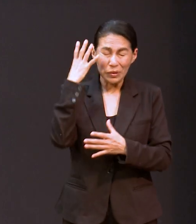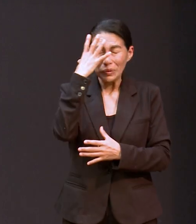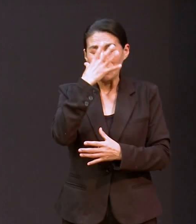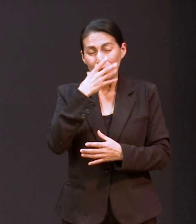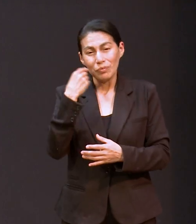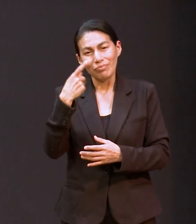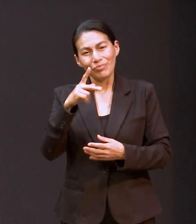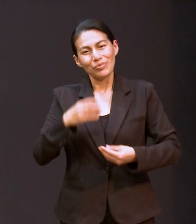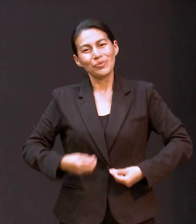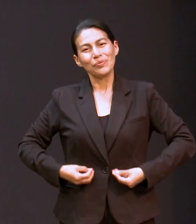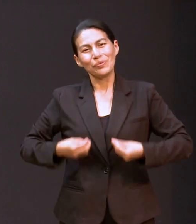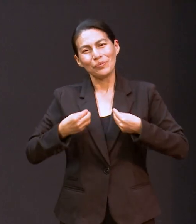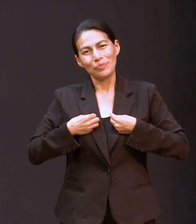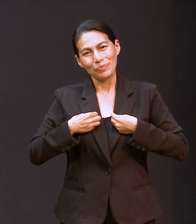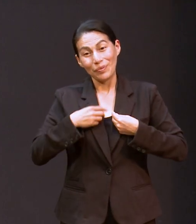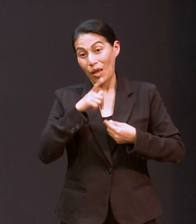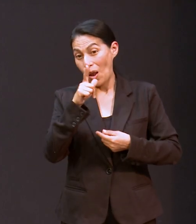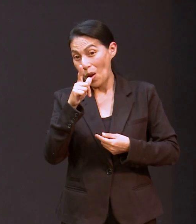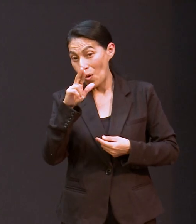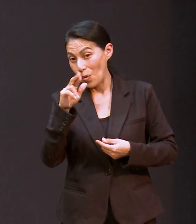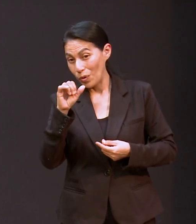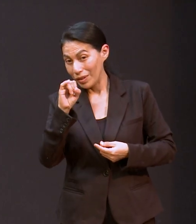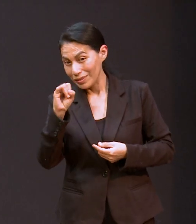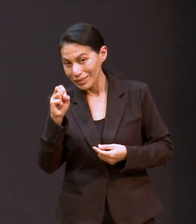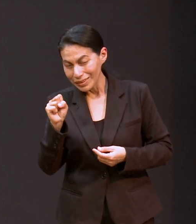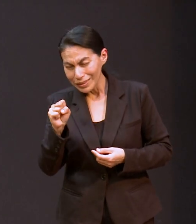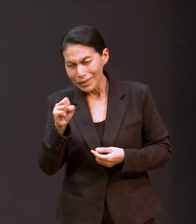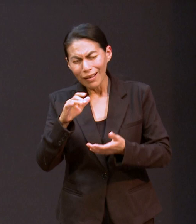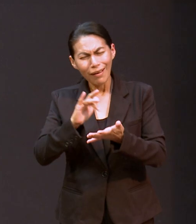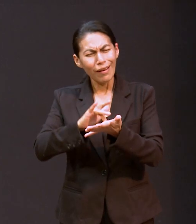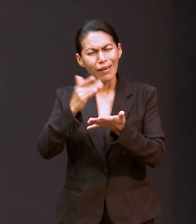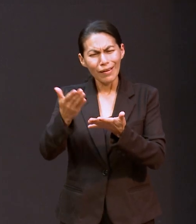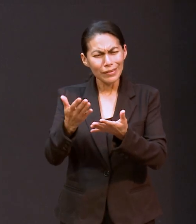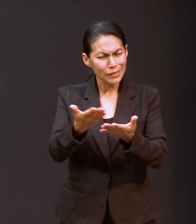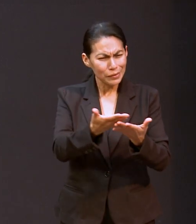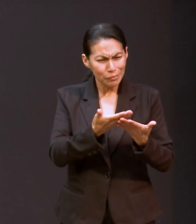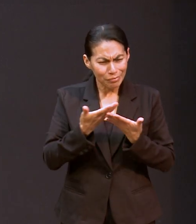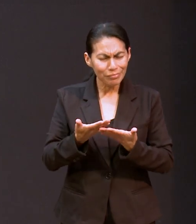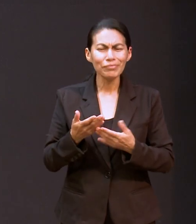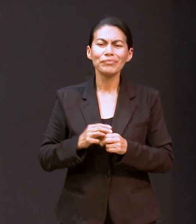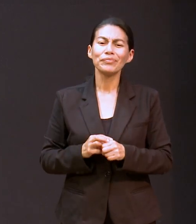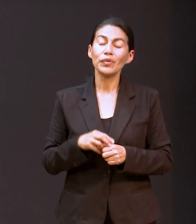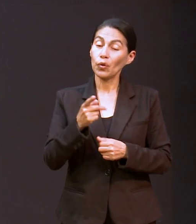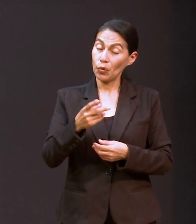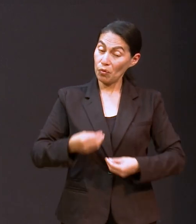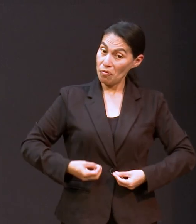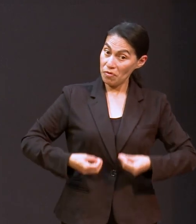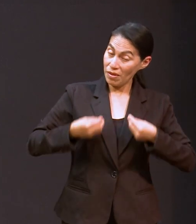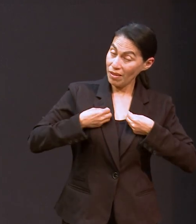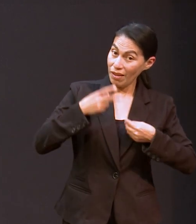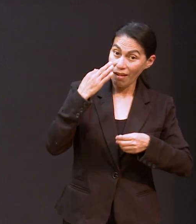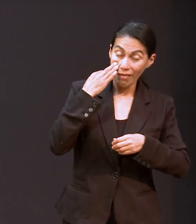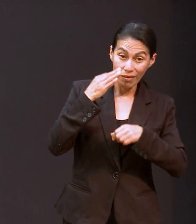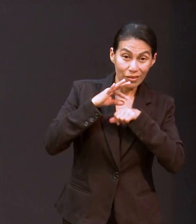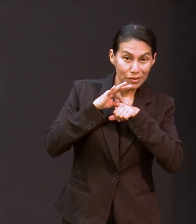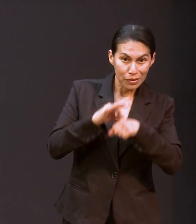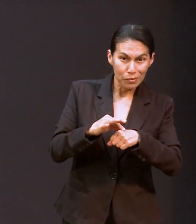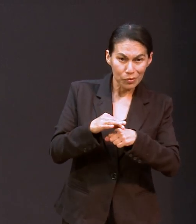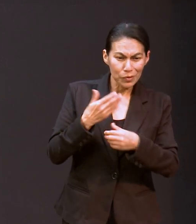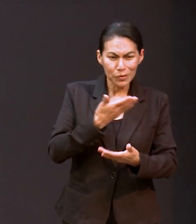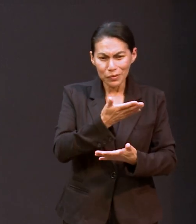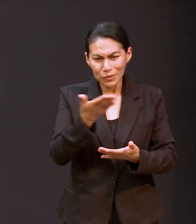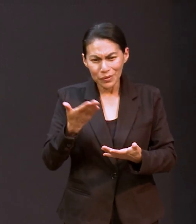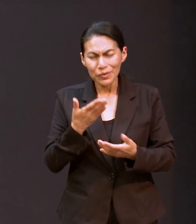cosas que Dios ha hecho en su vida gracias Luis por estar entre nosotros por compartir tu vida